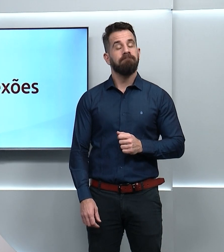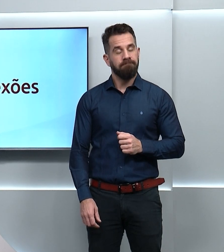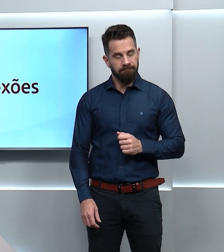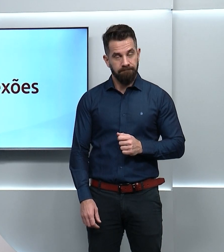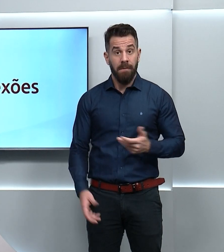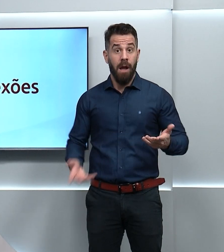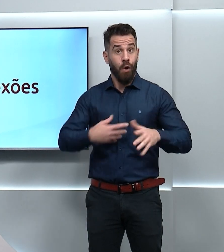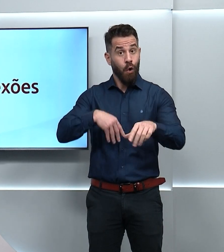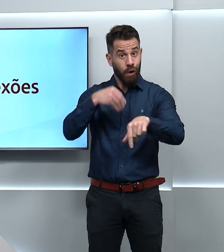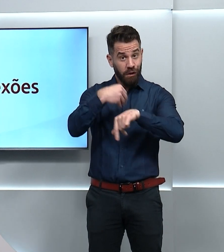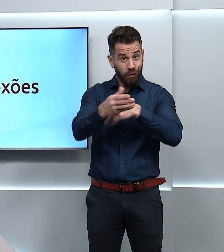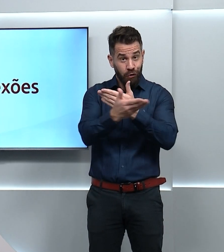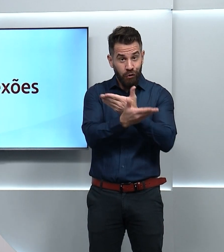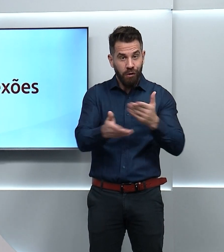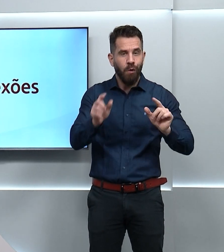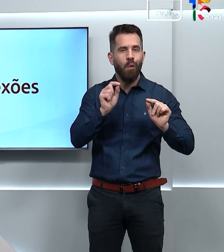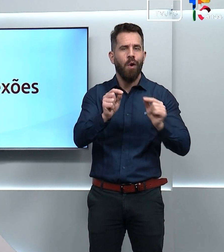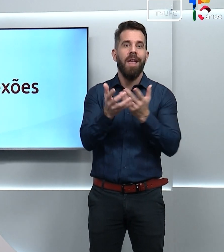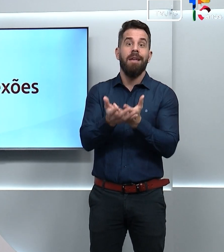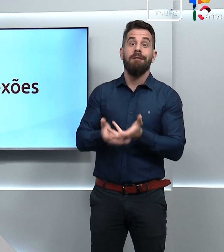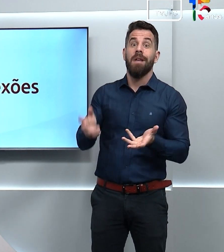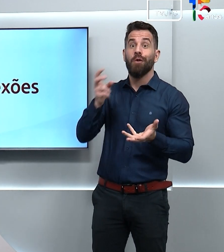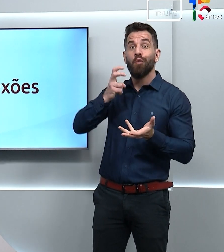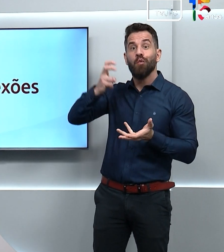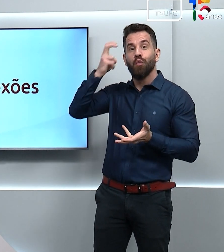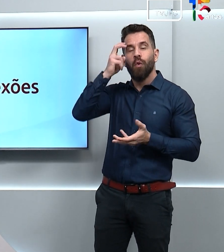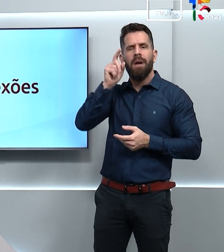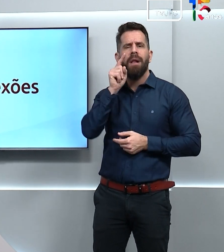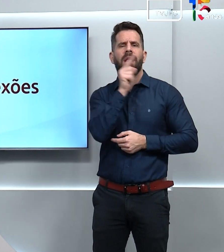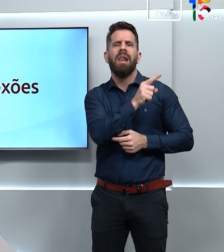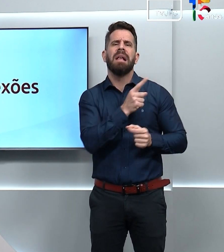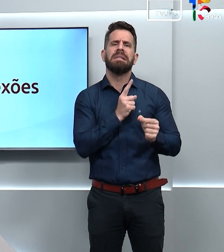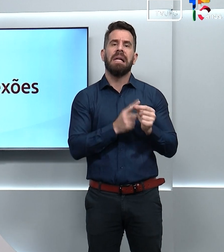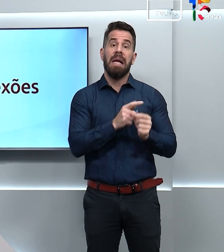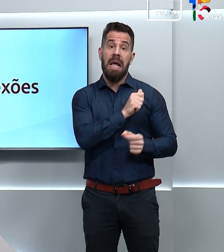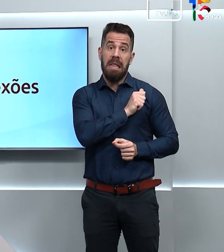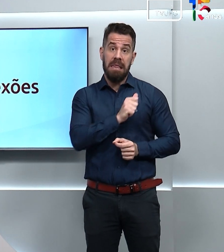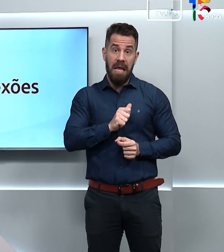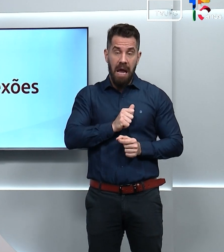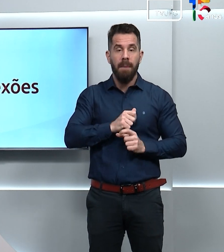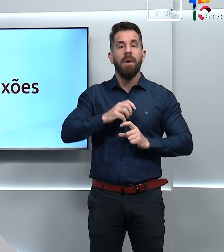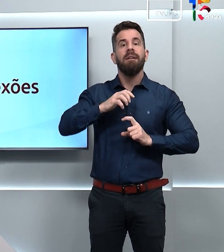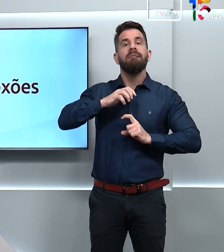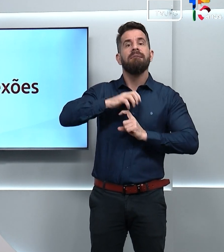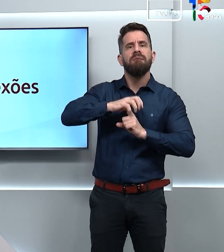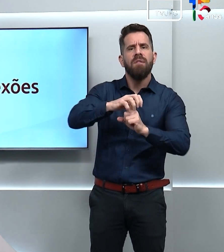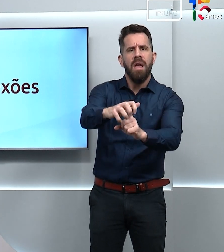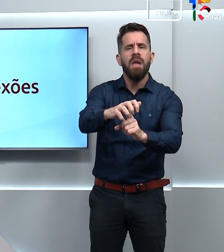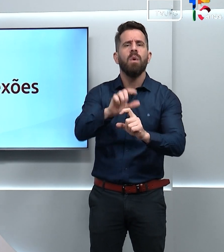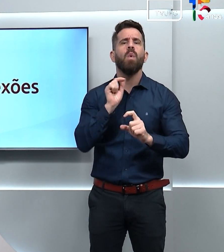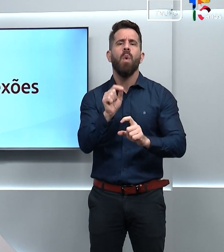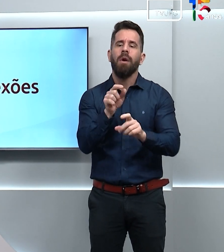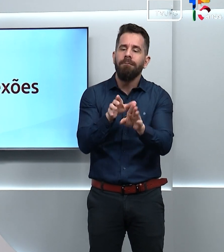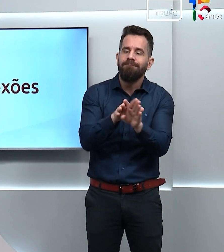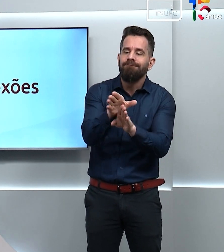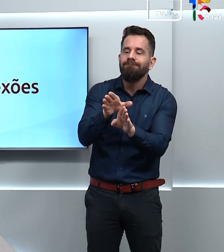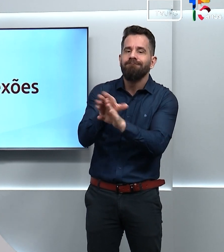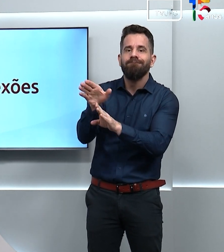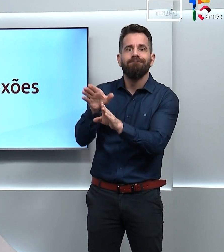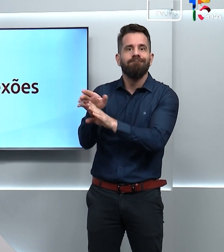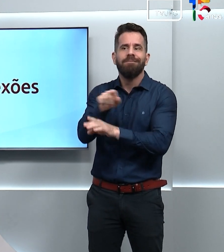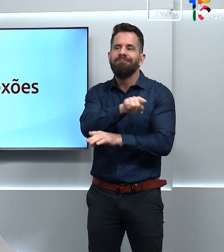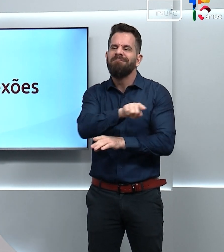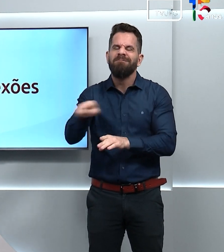Agora uma dica cultural para você. Em Anápolis, uma feira foi organizada para orientar jovens artistas.